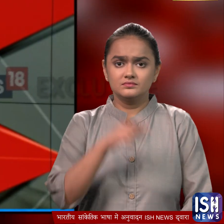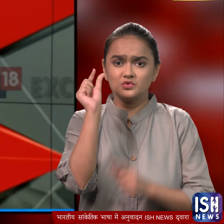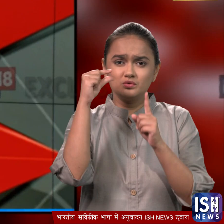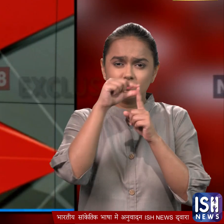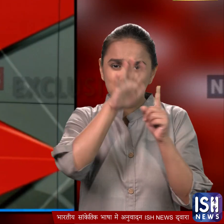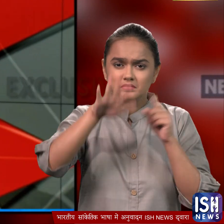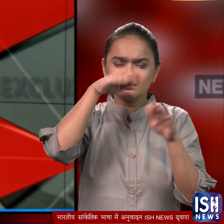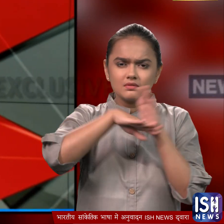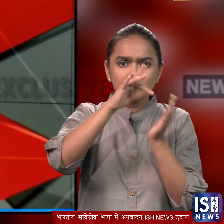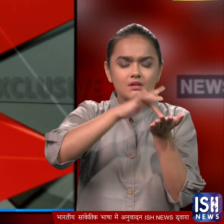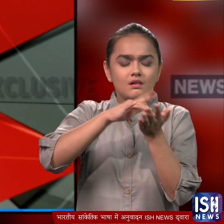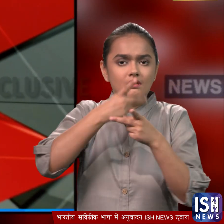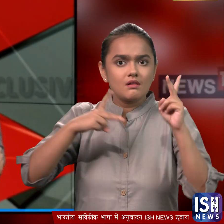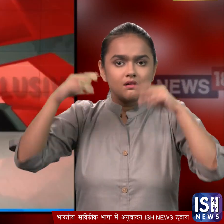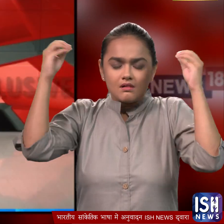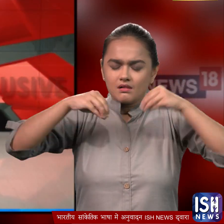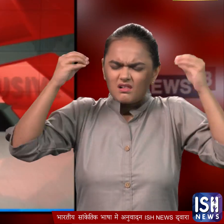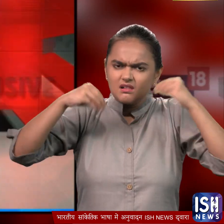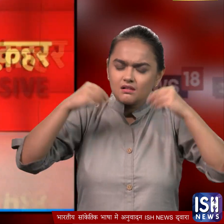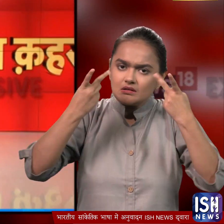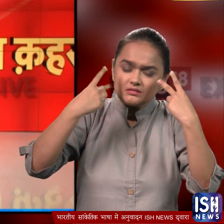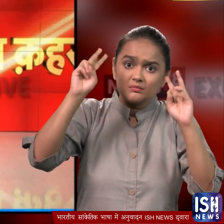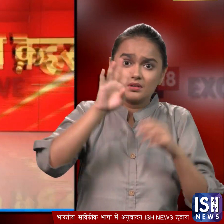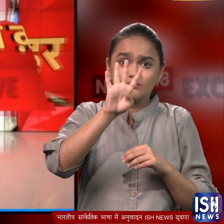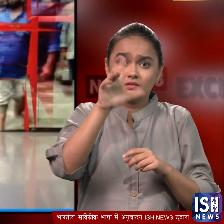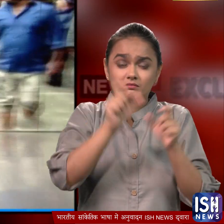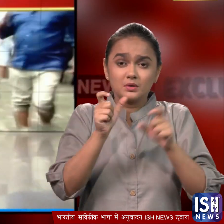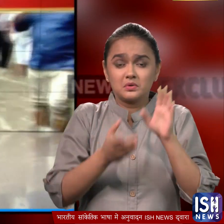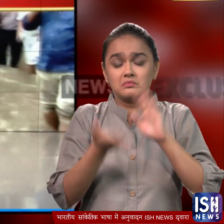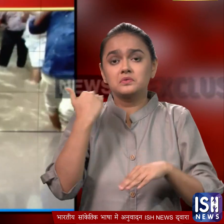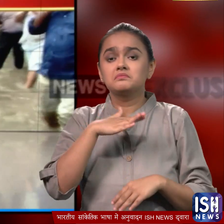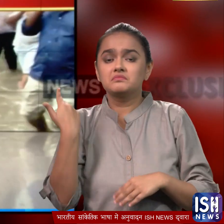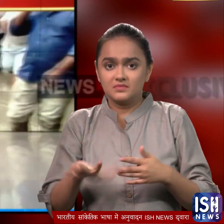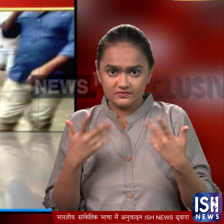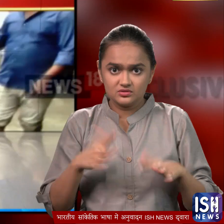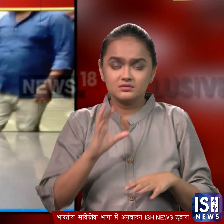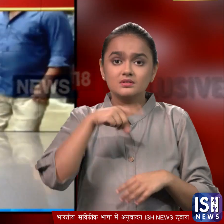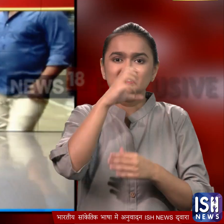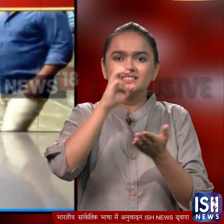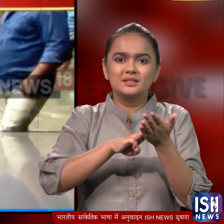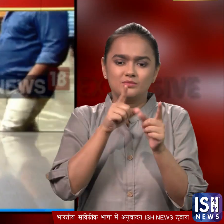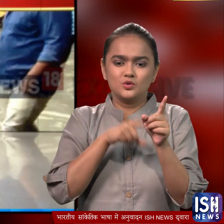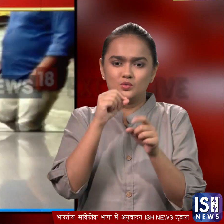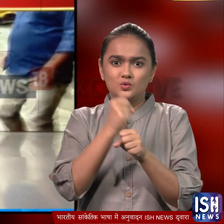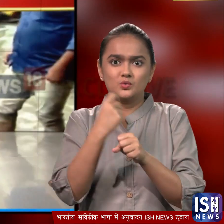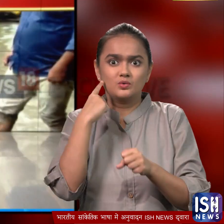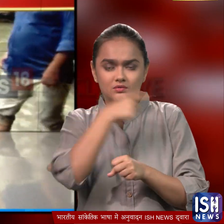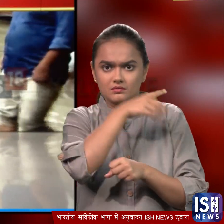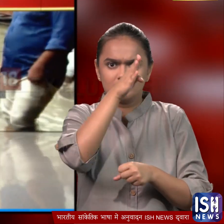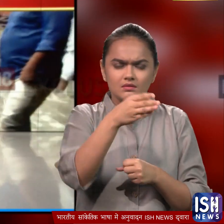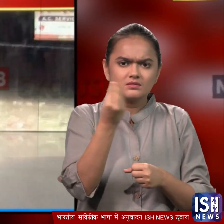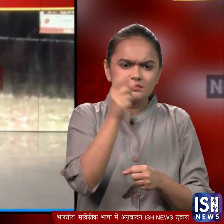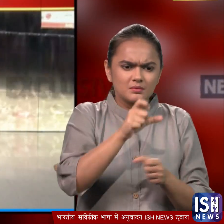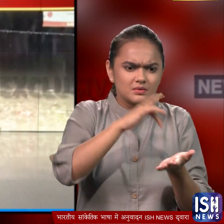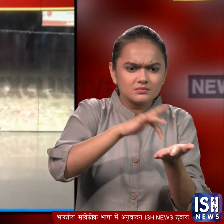उत्तर प्रदेश के कई जिलों में हो रही भारी बारिश से 45 से ज्यादा लोगों की मौत हो गई, जिसके बाद मुख्यमंत्री योगी आदित्यनाथ ने सभी जिला प्रशासनों